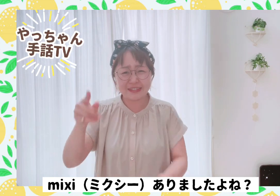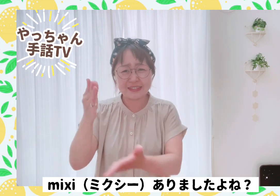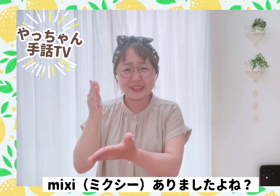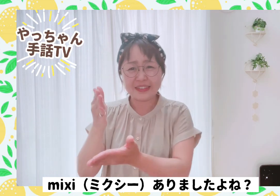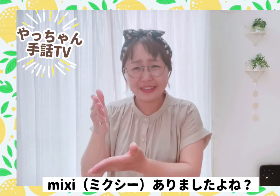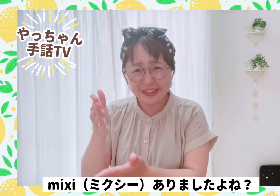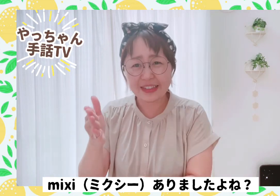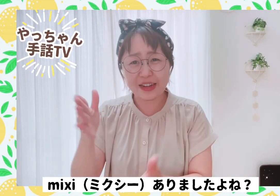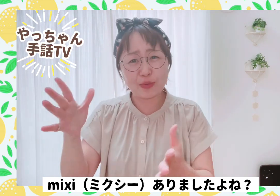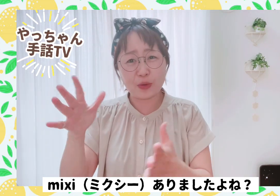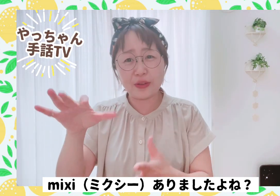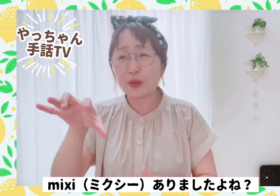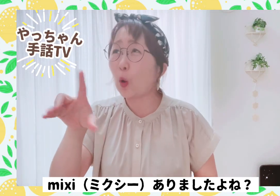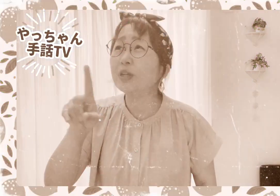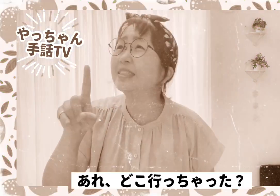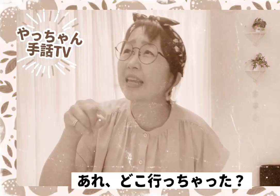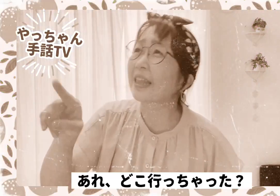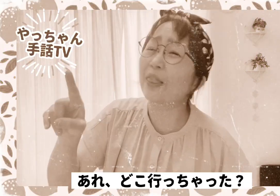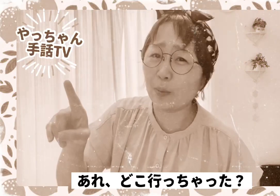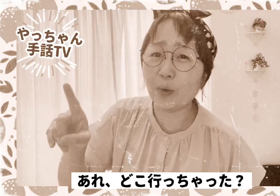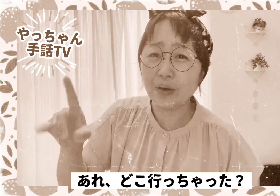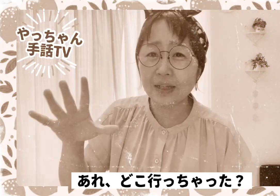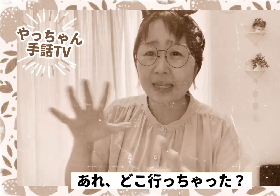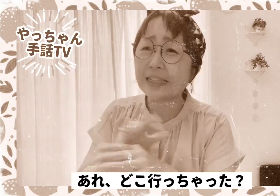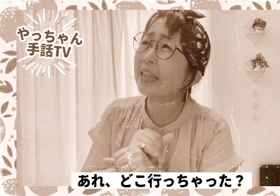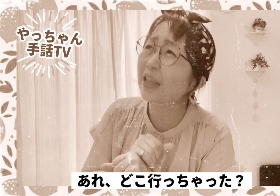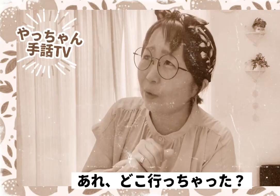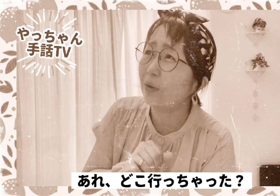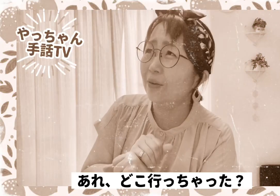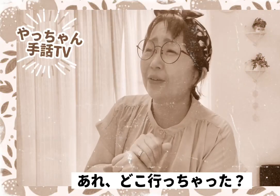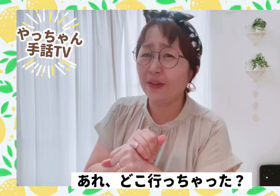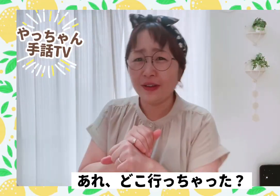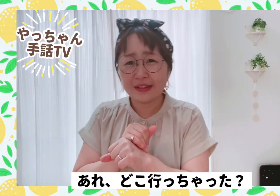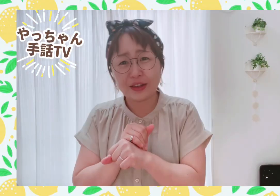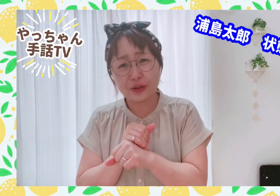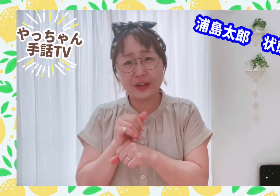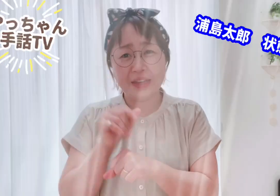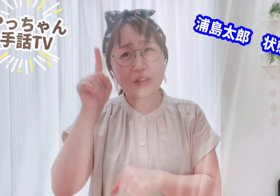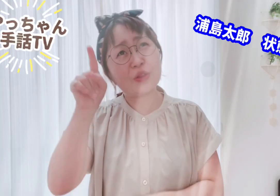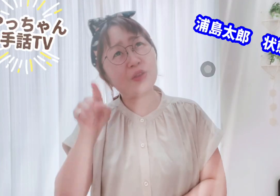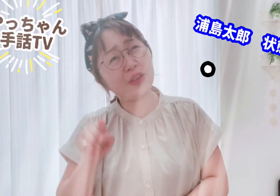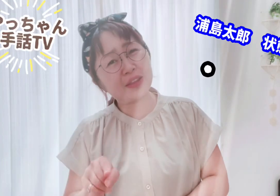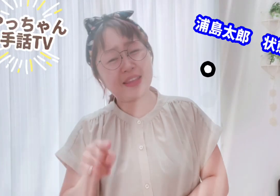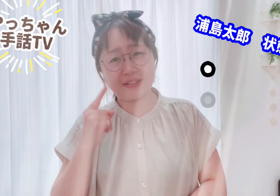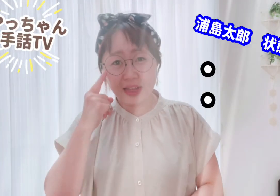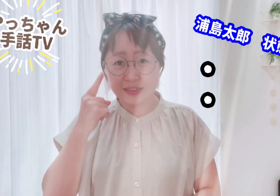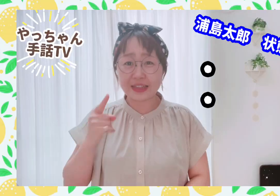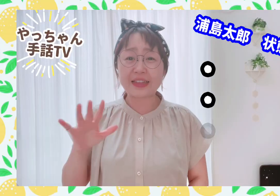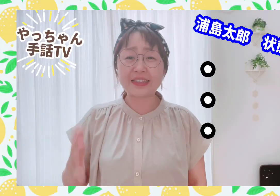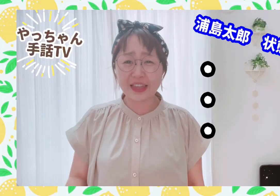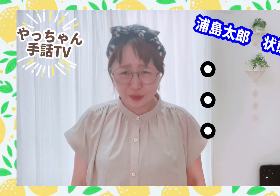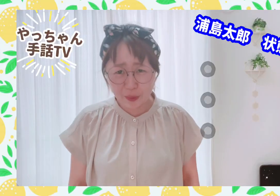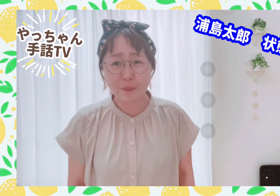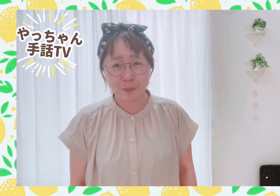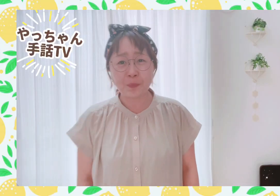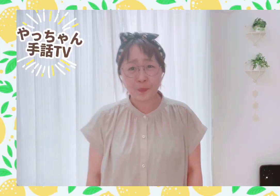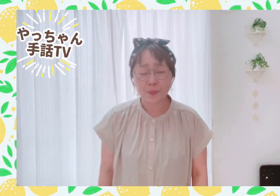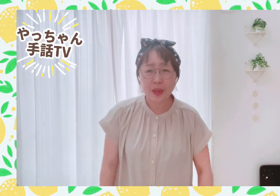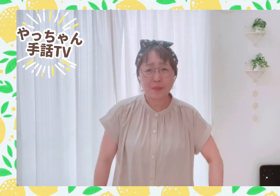ね。あれどこ行っちゃったんですか？今なくなっちゃったんですか？今てんてんてんてんっていう感じなんですけども